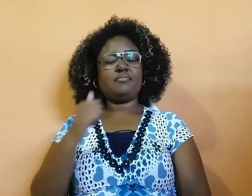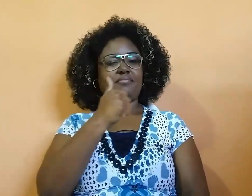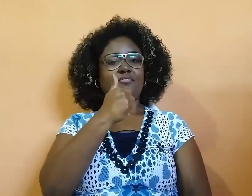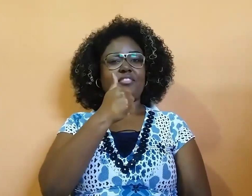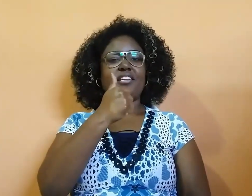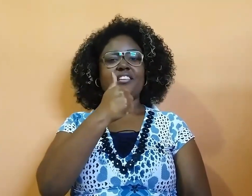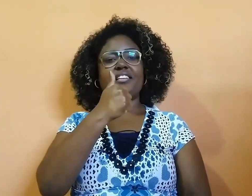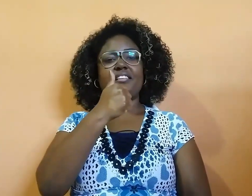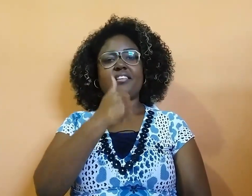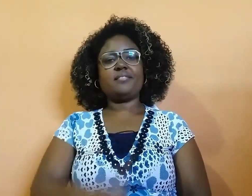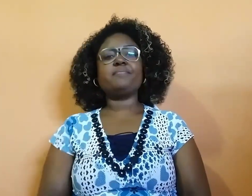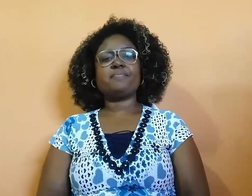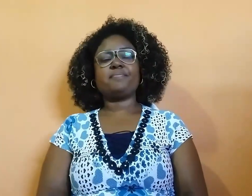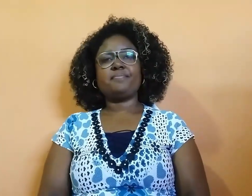valeu galera linha